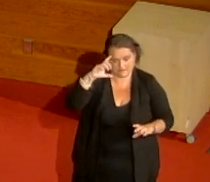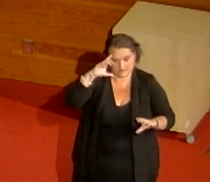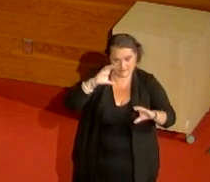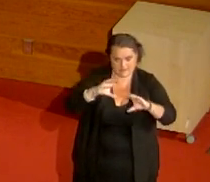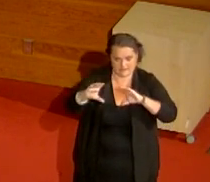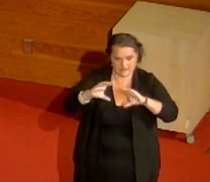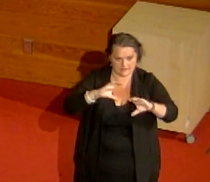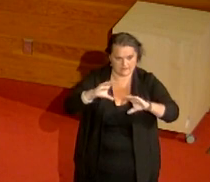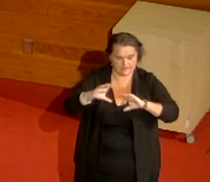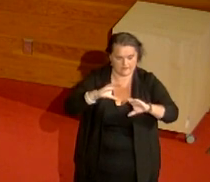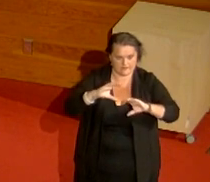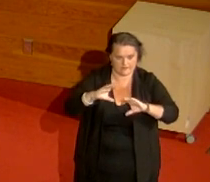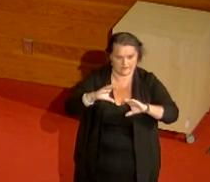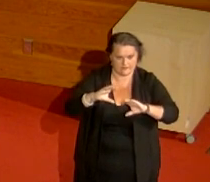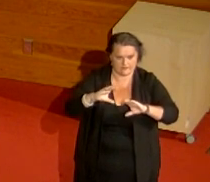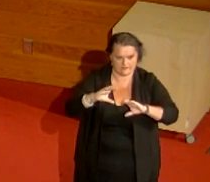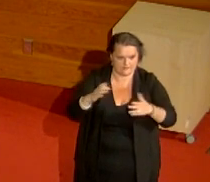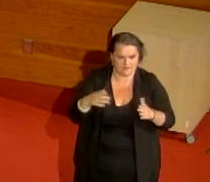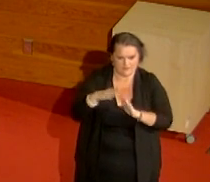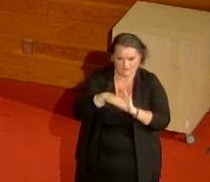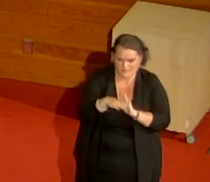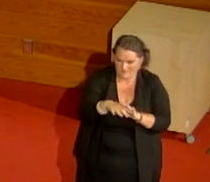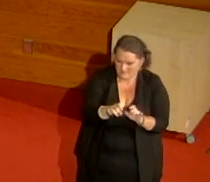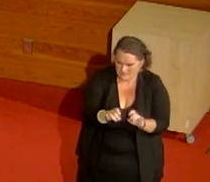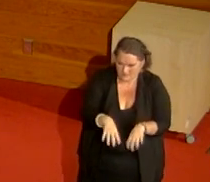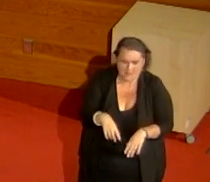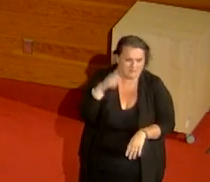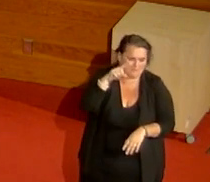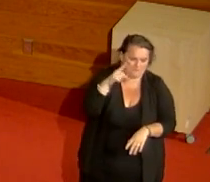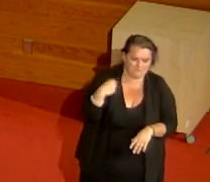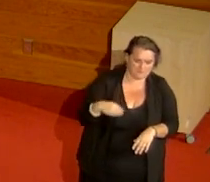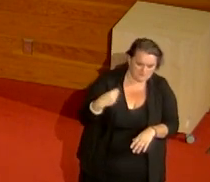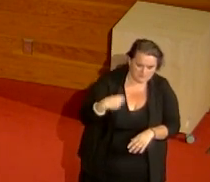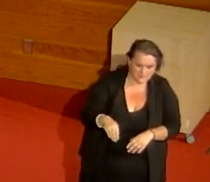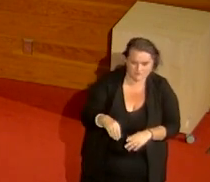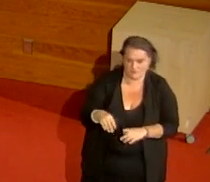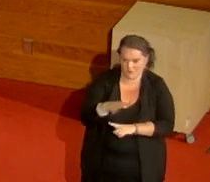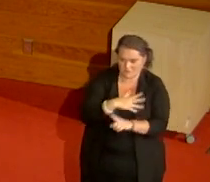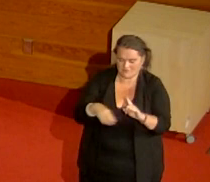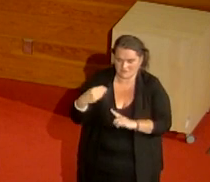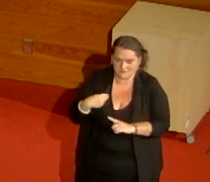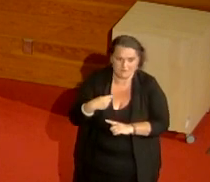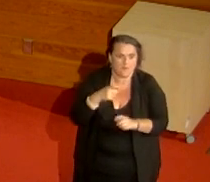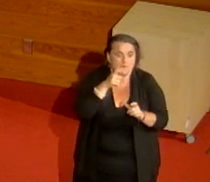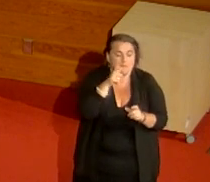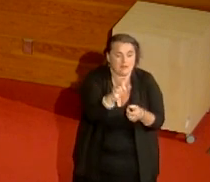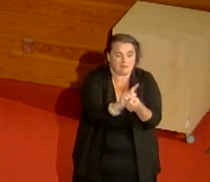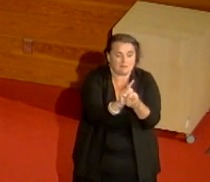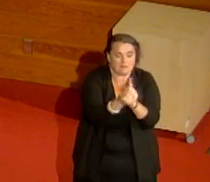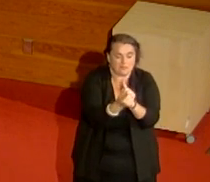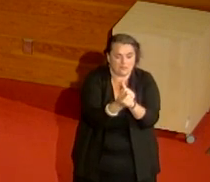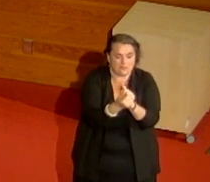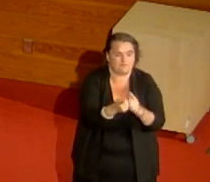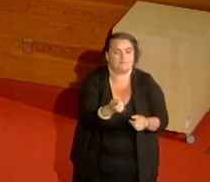muchos pueden pensar si no cambiaron los programas no cambió el profesorado no cambió el contexto solo cambió una palabra esa palabra